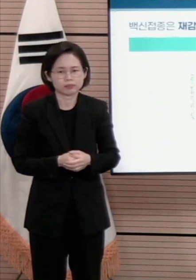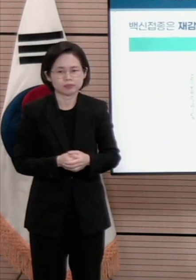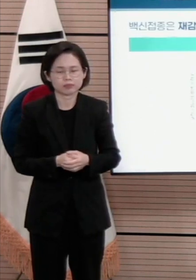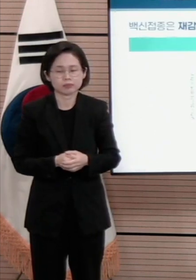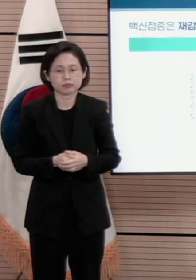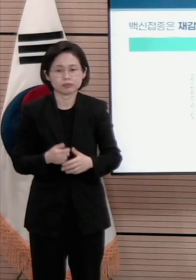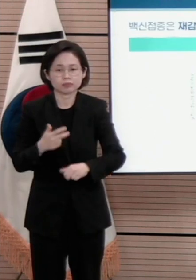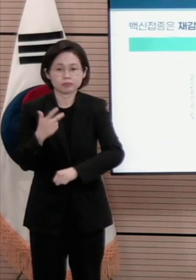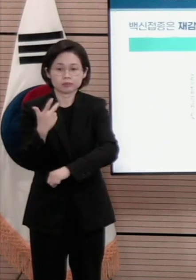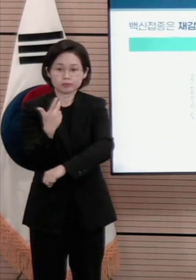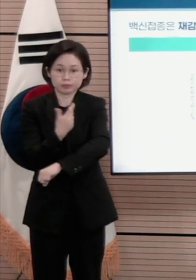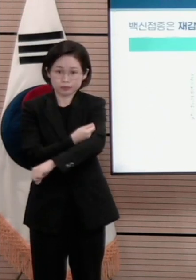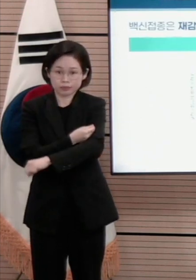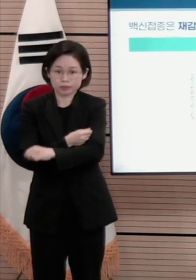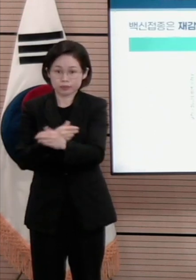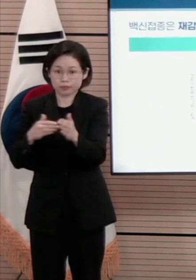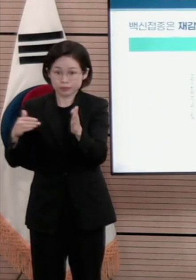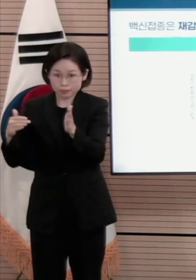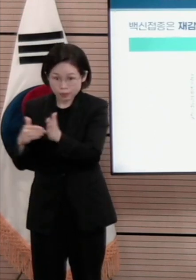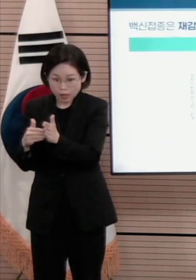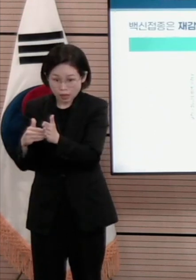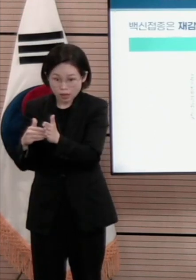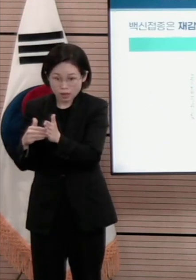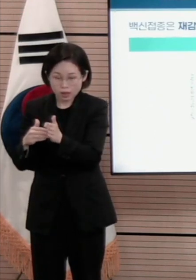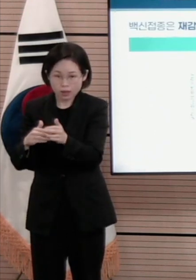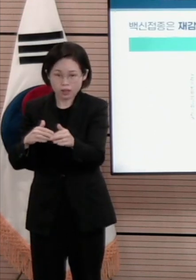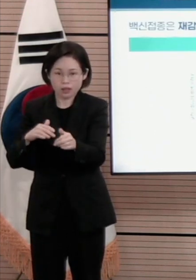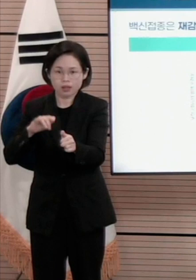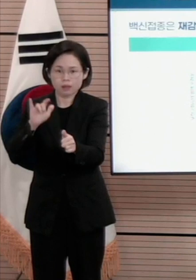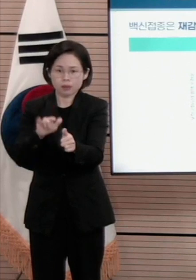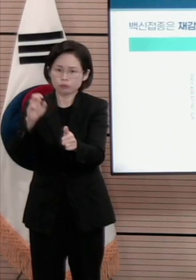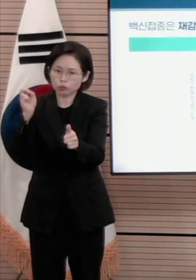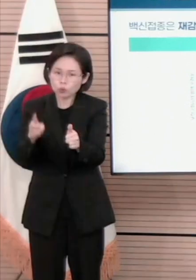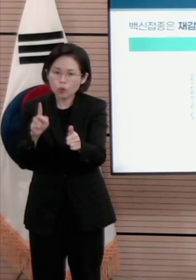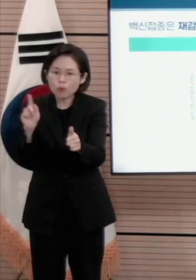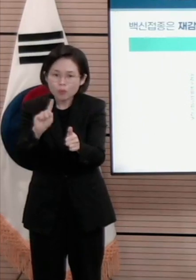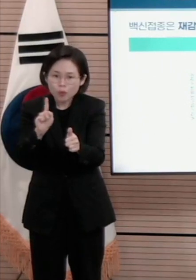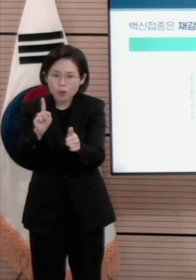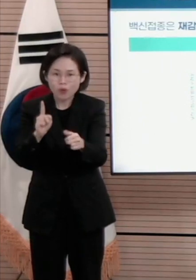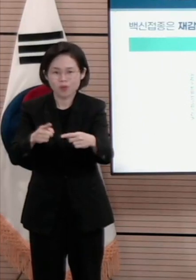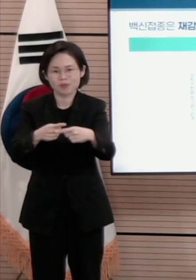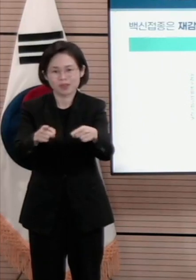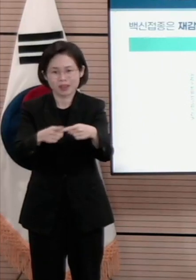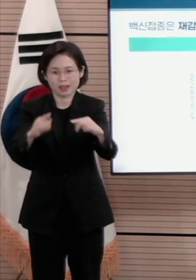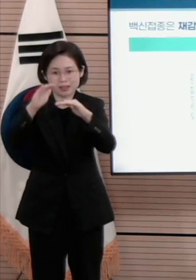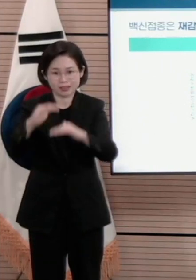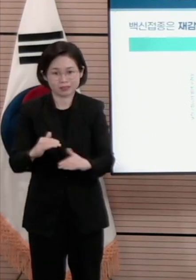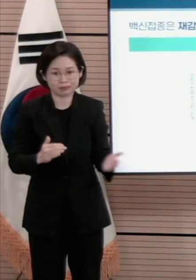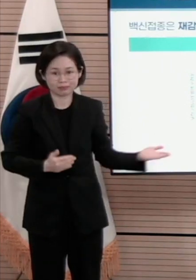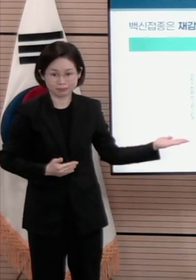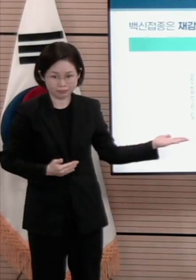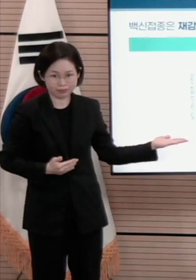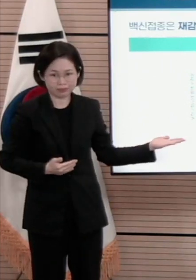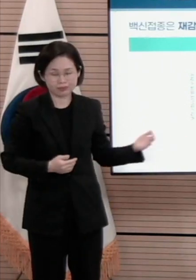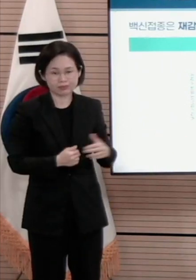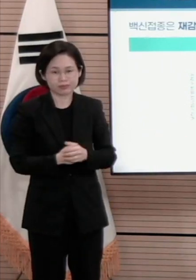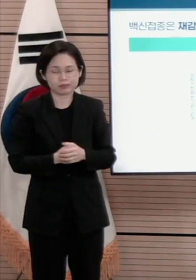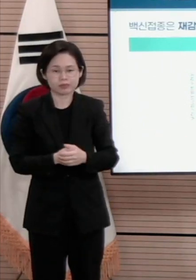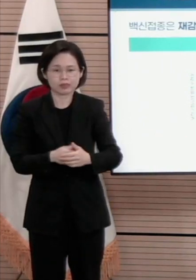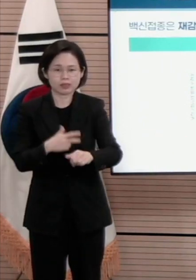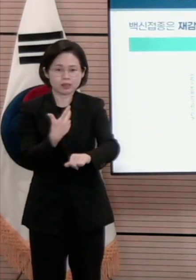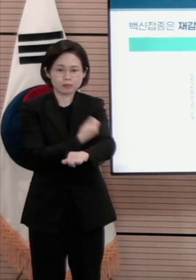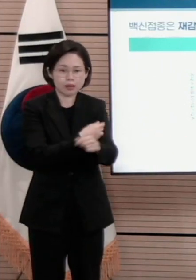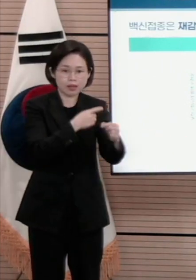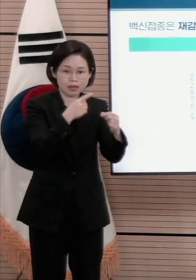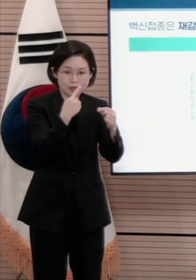예방접종을 받았을 때 재감염의 위험이 어떻게 되는지 평가를 한 그림이 되겠습니다. 1차 접종 완료자,